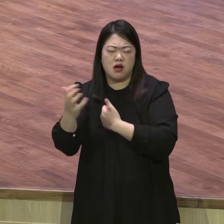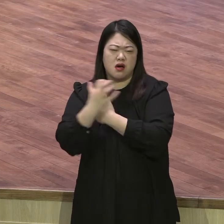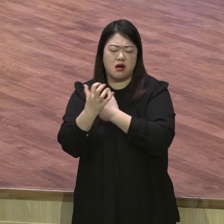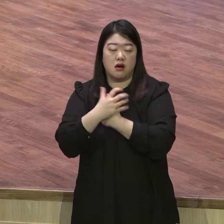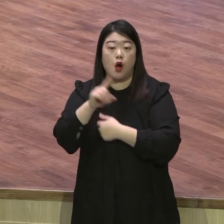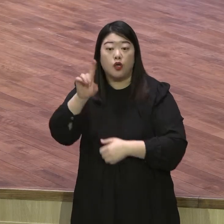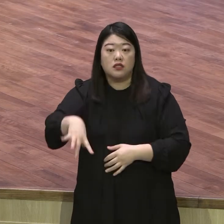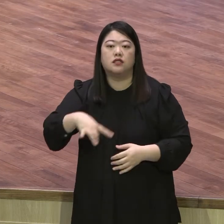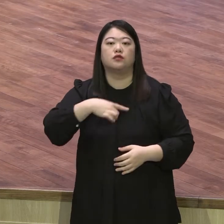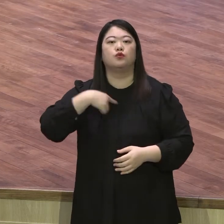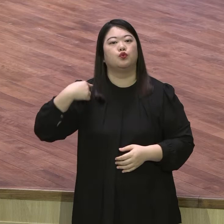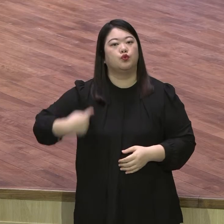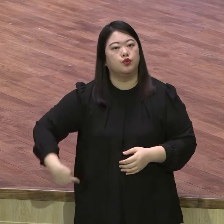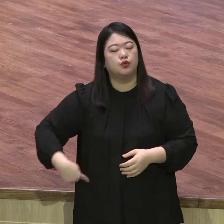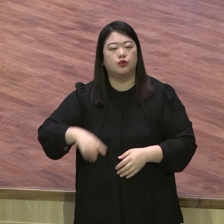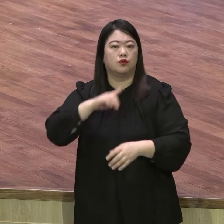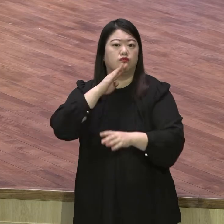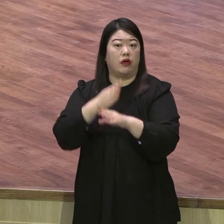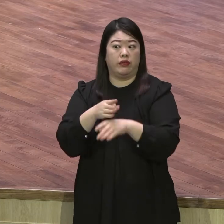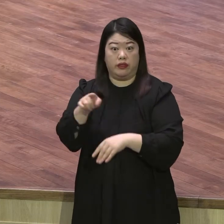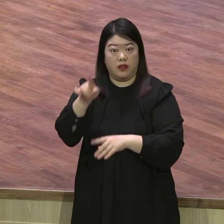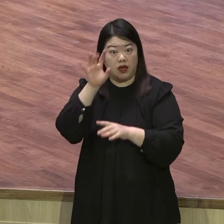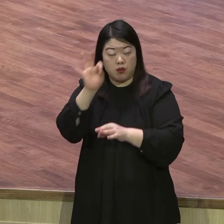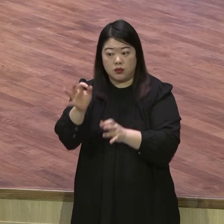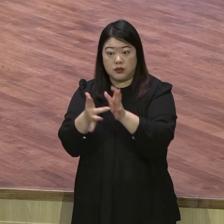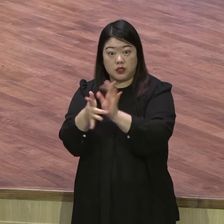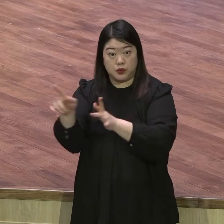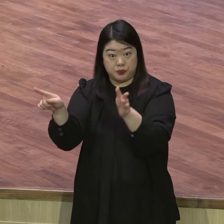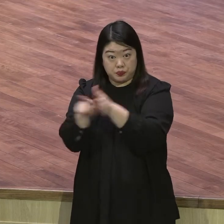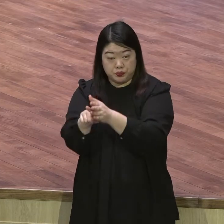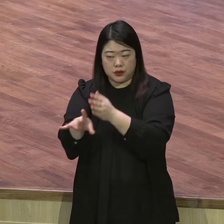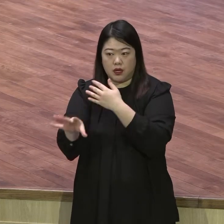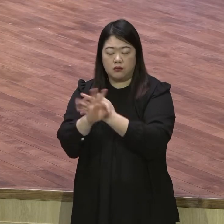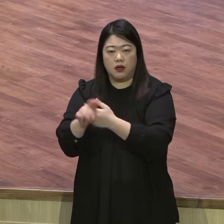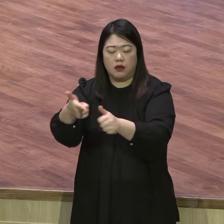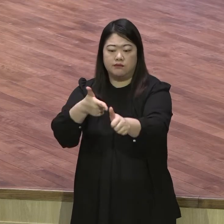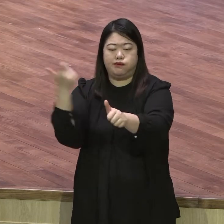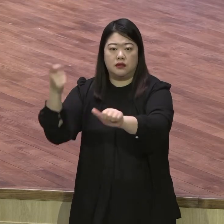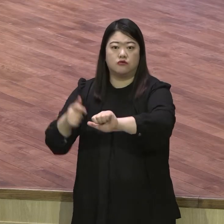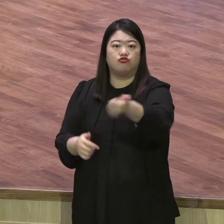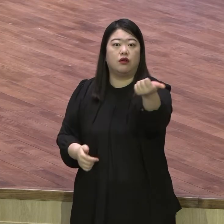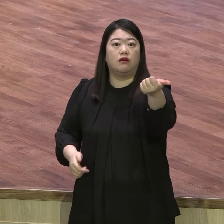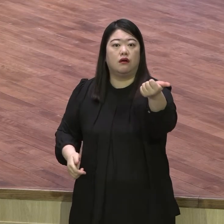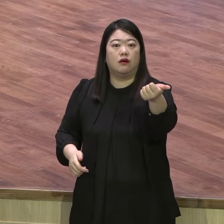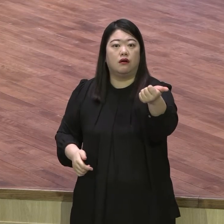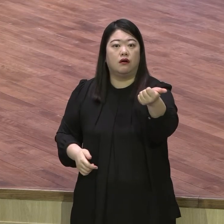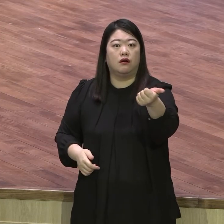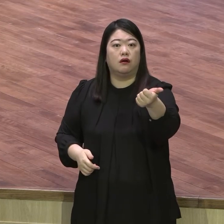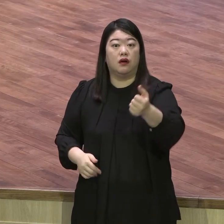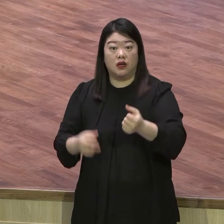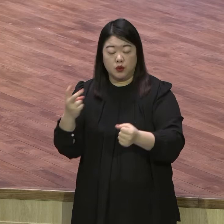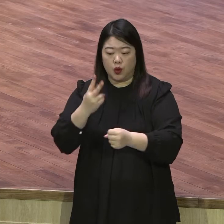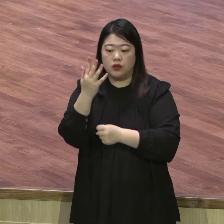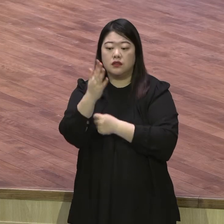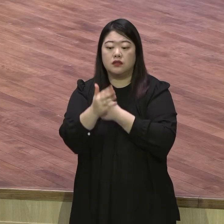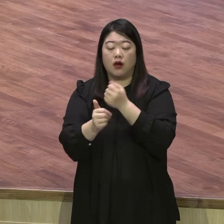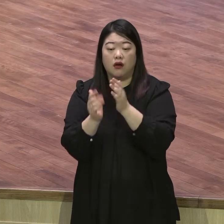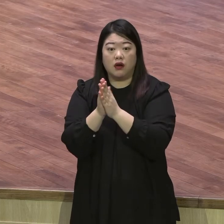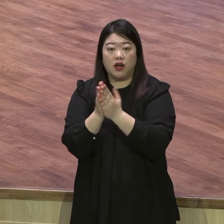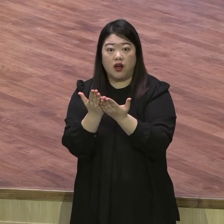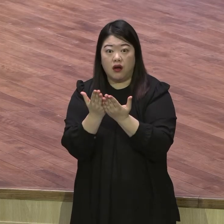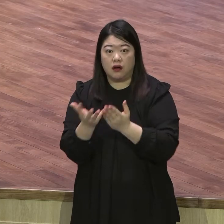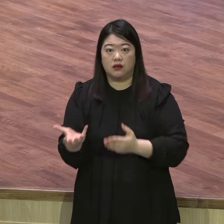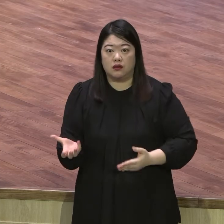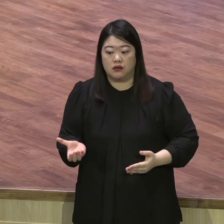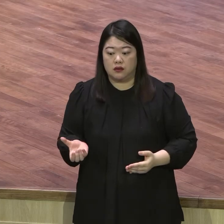나라들은 다 박해 받아요. 예수 믿으면 박해 정도 안에 죽어요, 죽어. 성경 가졌다 바로 처형시켜